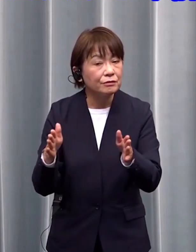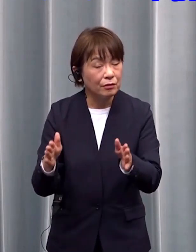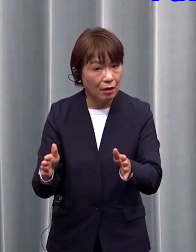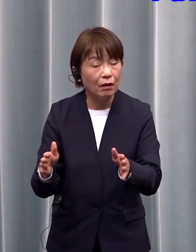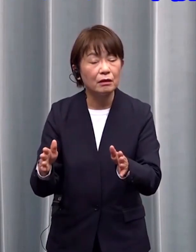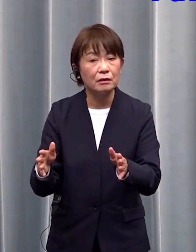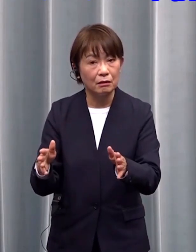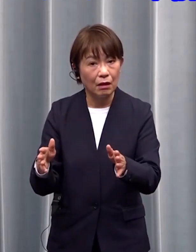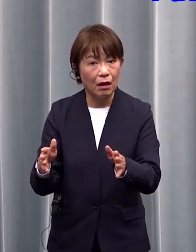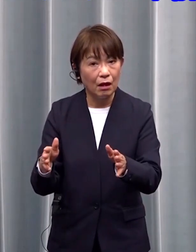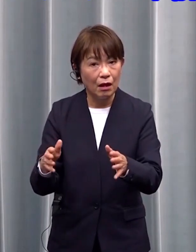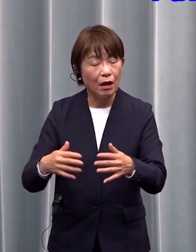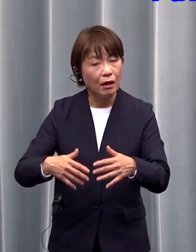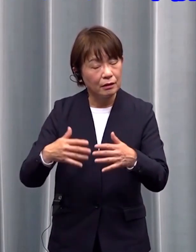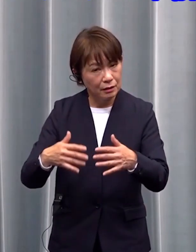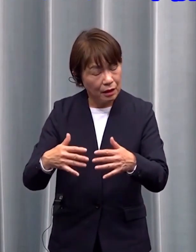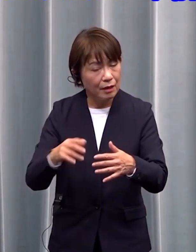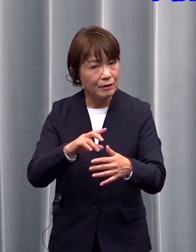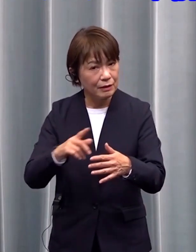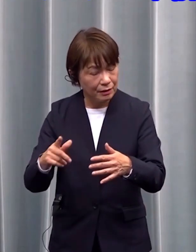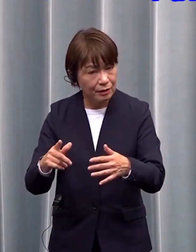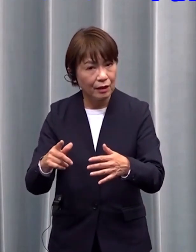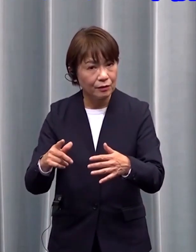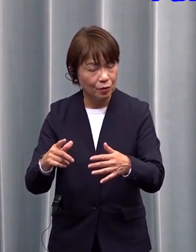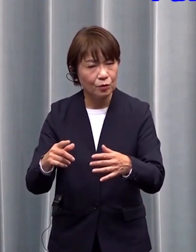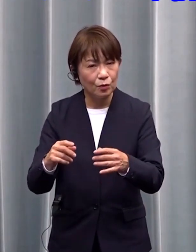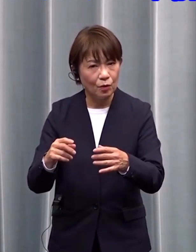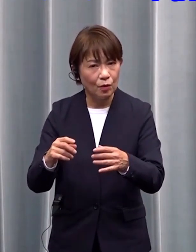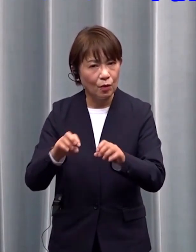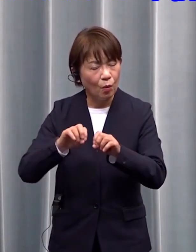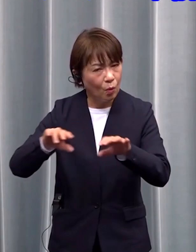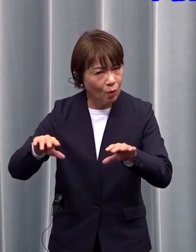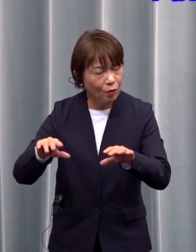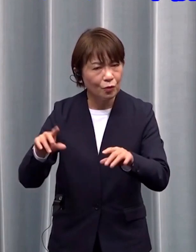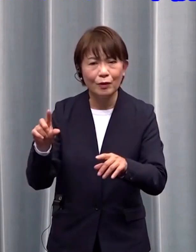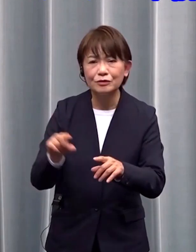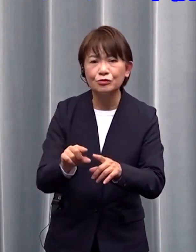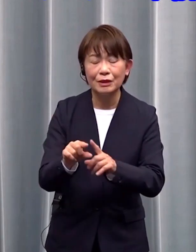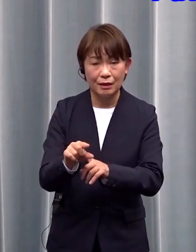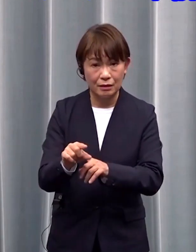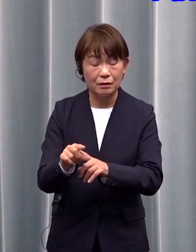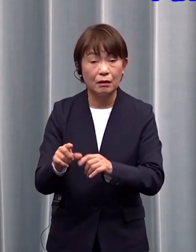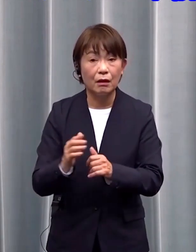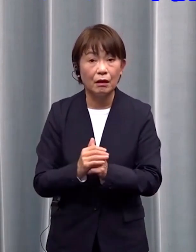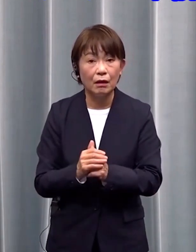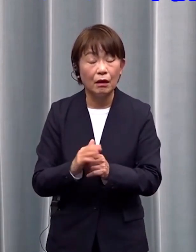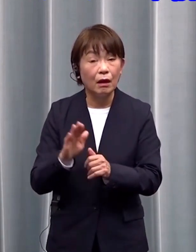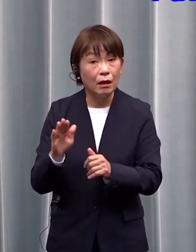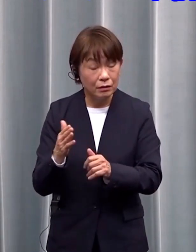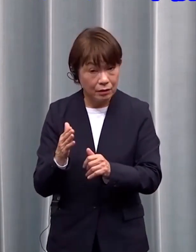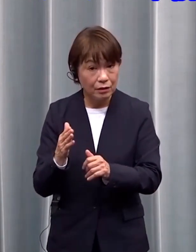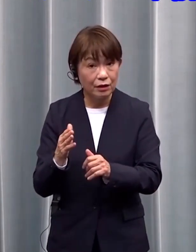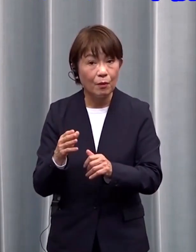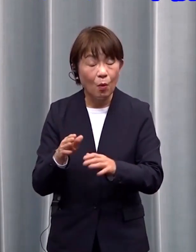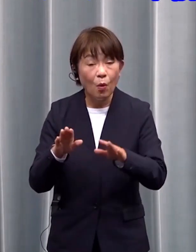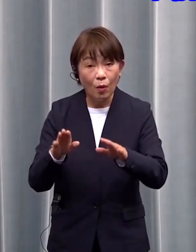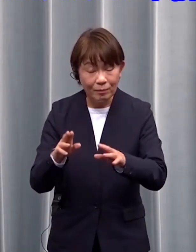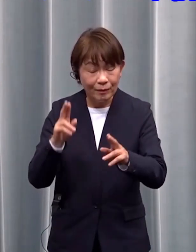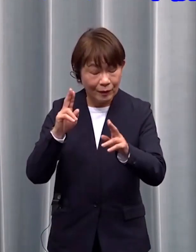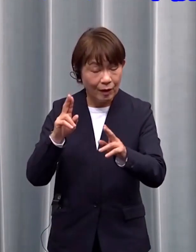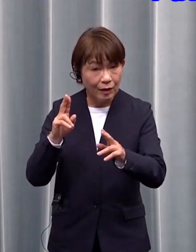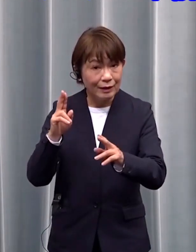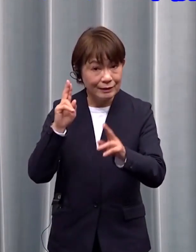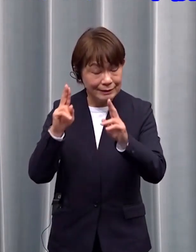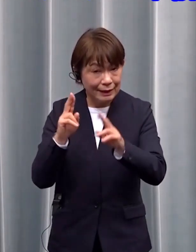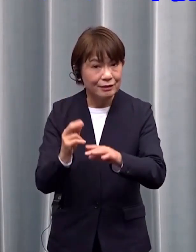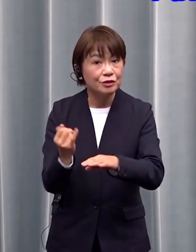ども、第三者調査なるものが起きて、当時の社長のジュリー社長が謝罪をし、保